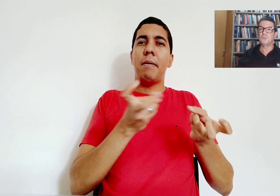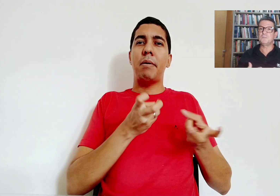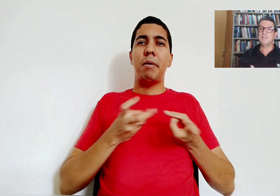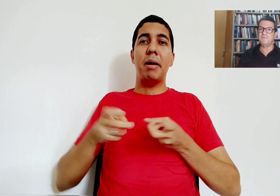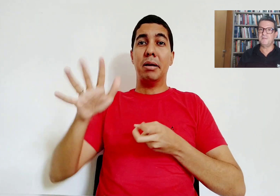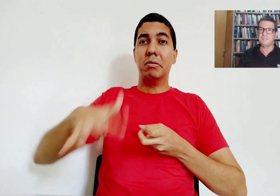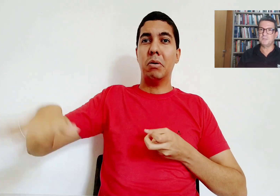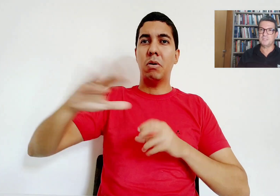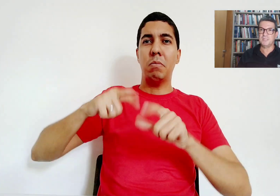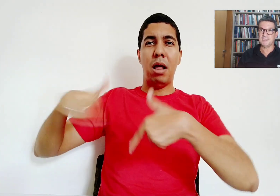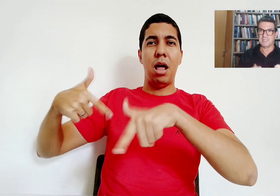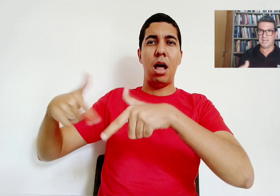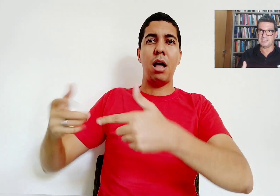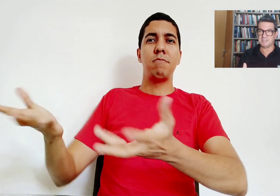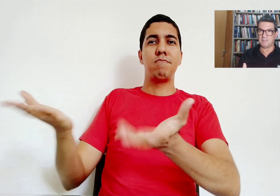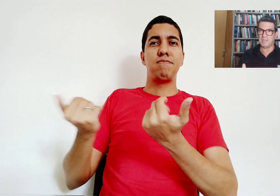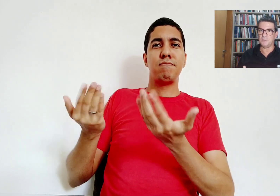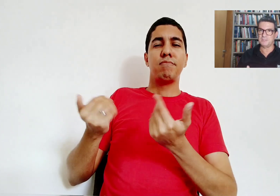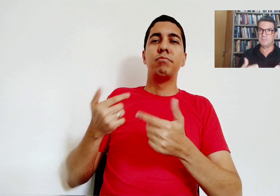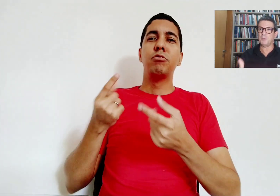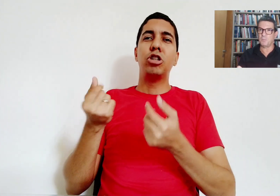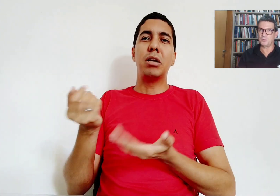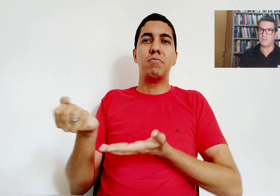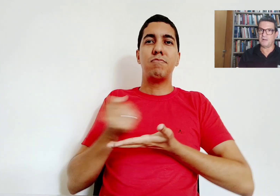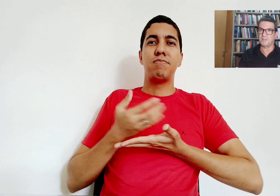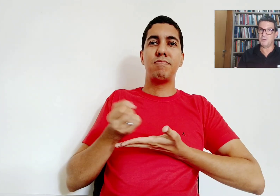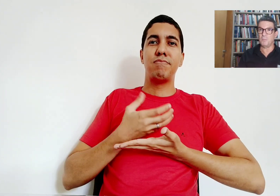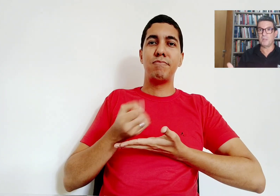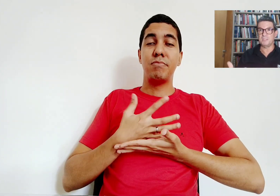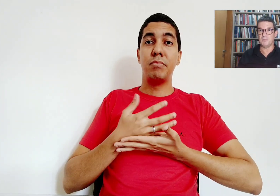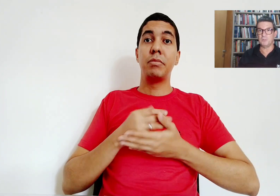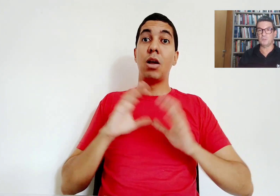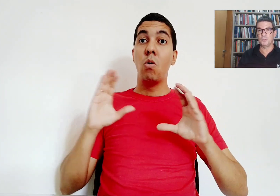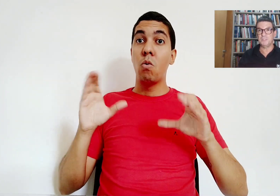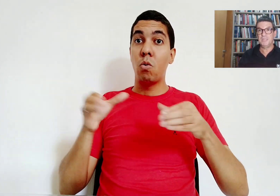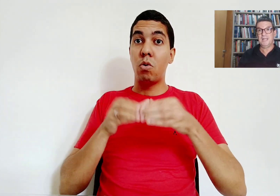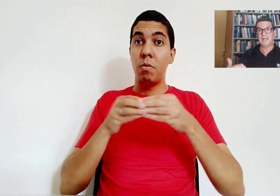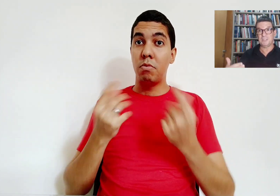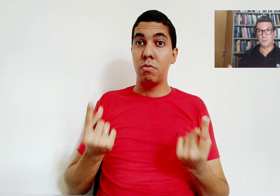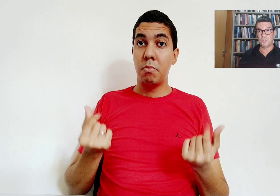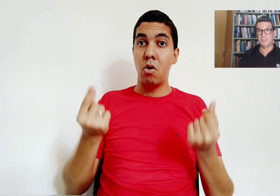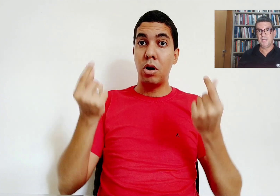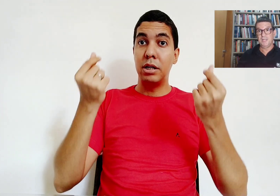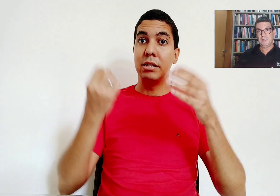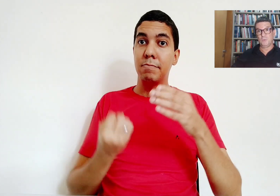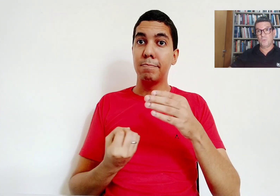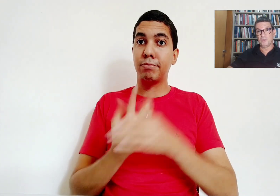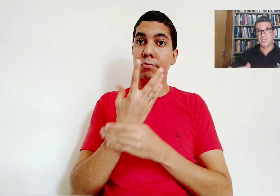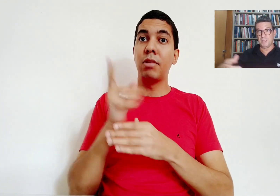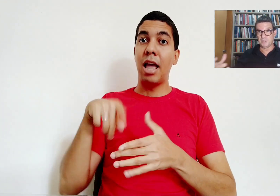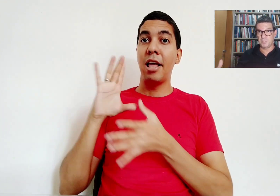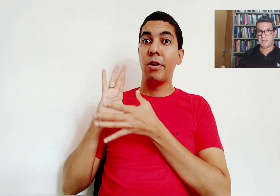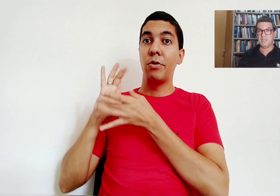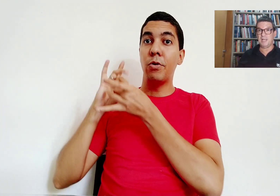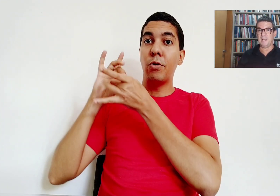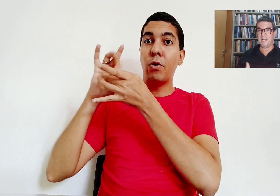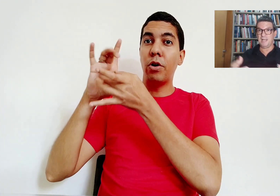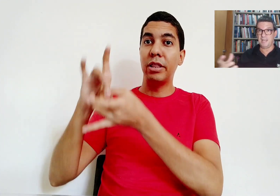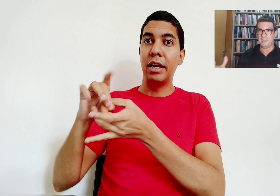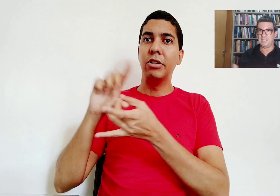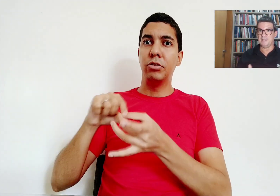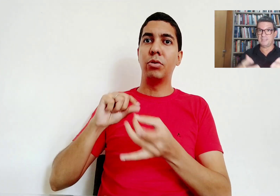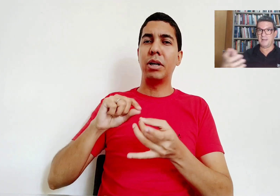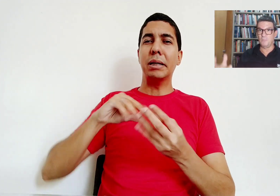usufruir dos benefícios que as classes trabalhadoras lhe proporcionavam. Então a burguesia, quando surge, ela surge num contexto em que